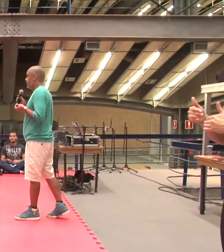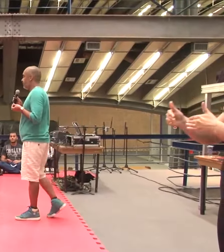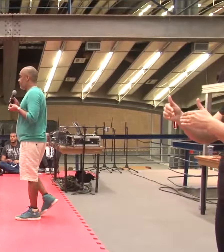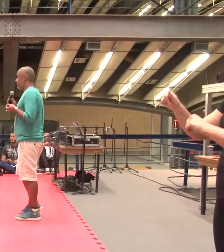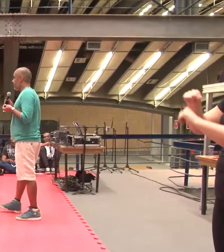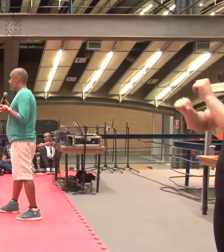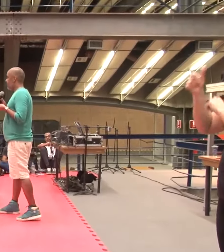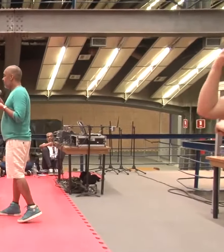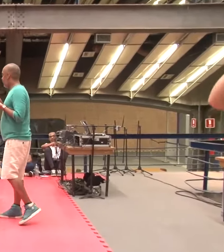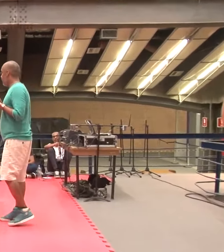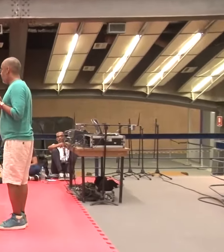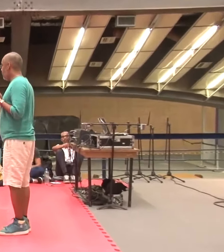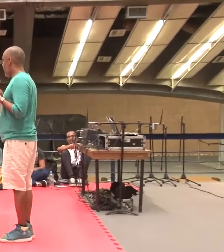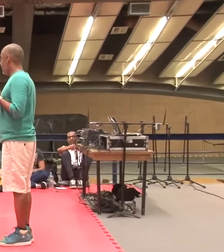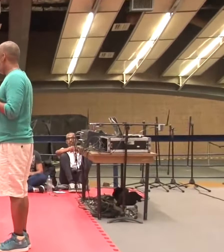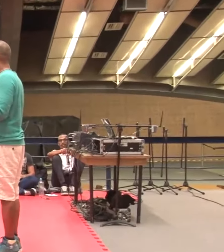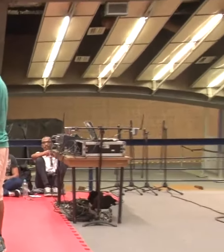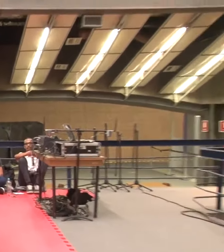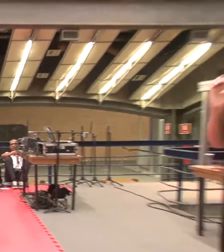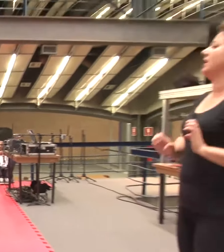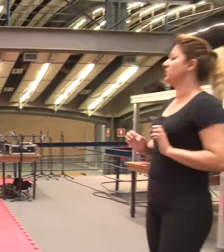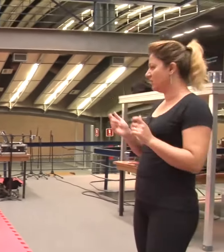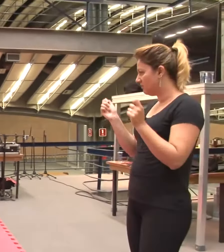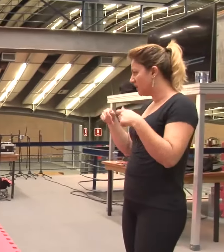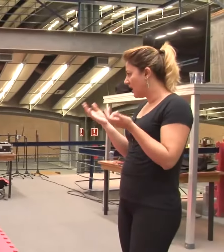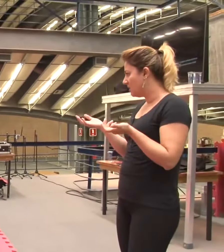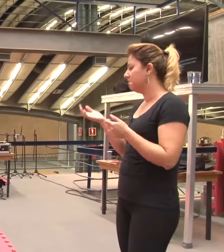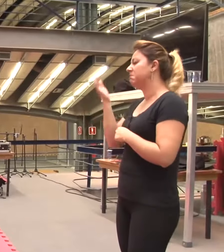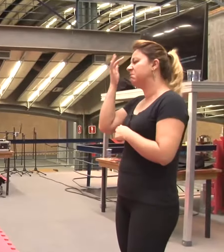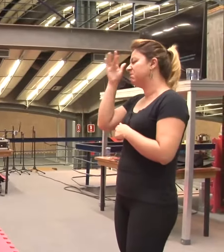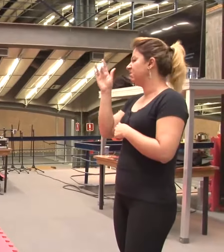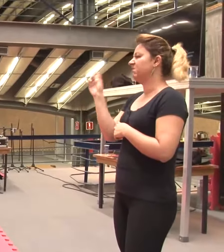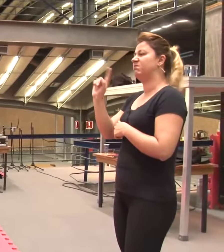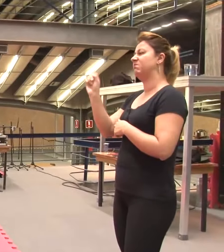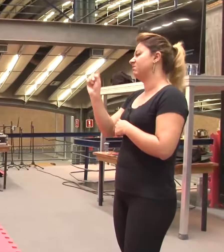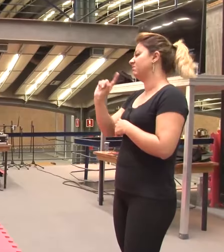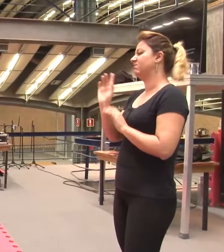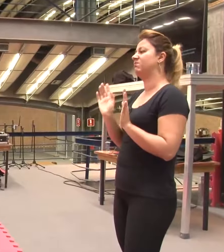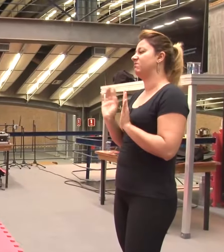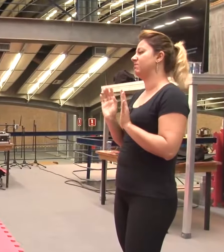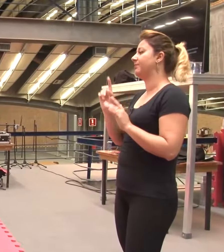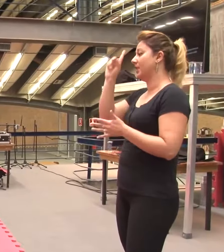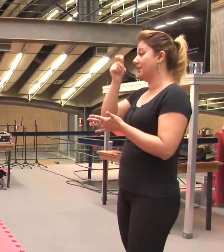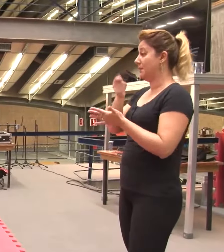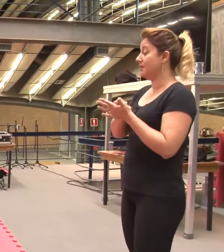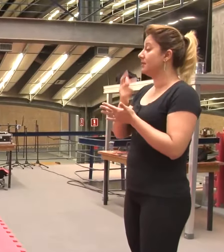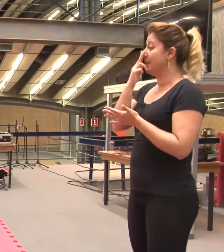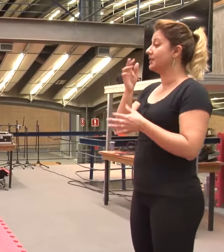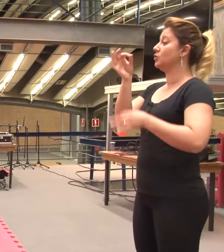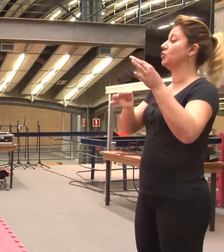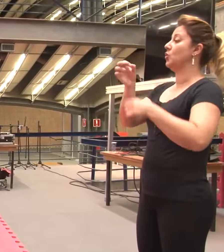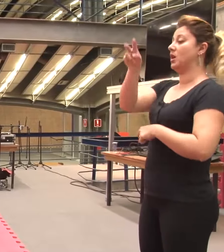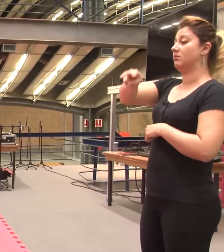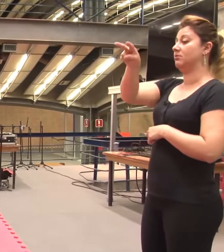Não. Muito pelo contrário. O olhar determinista é justo que vai dizer respeito a esse fato.